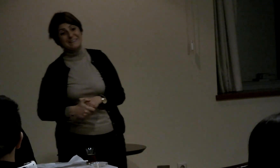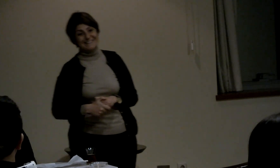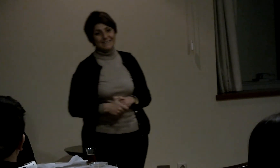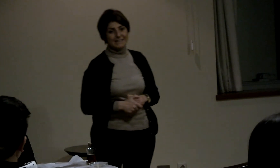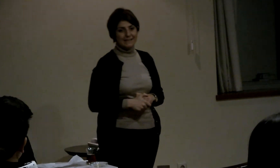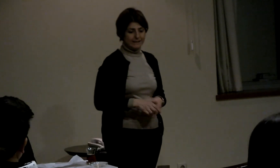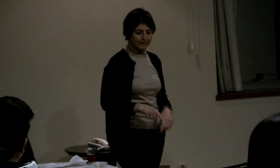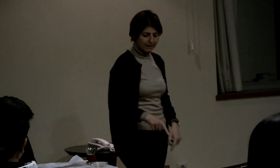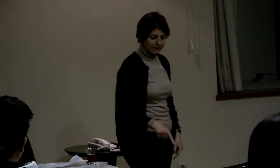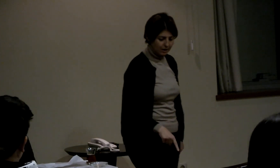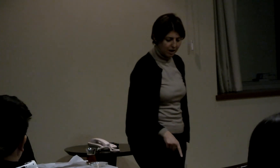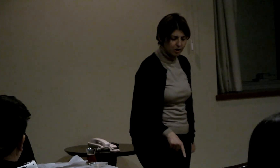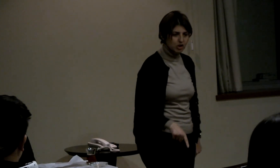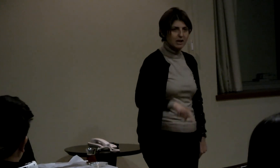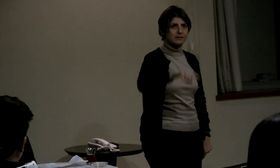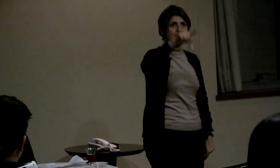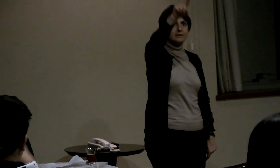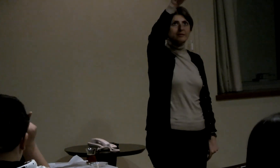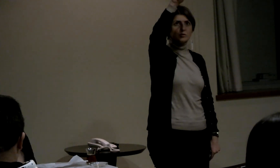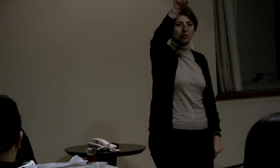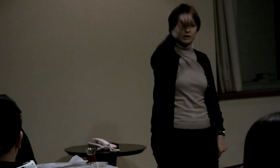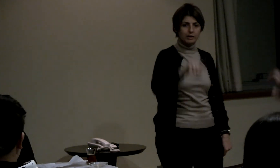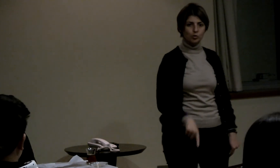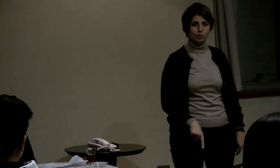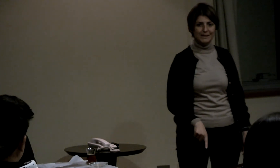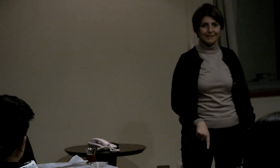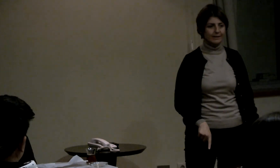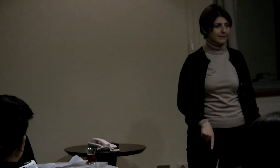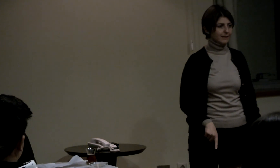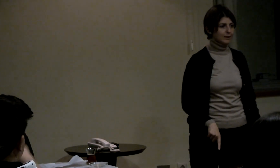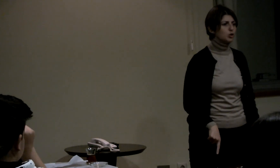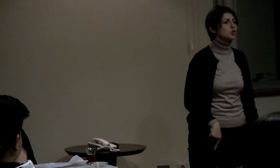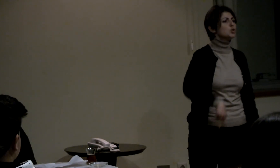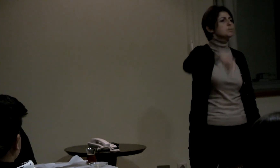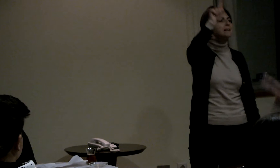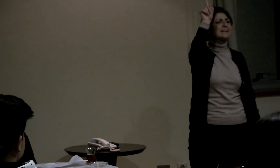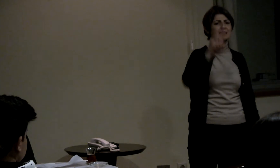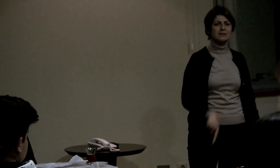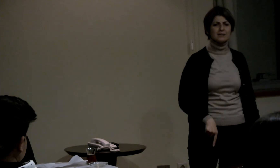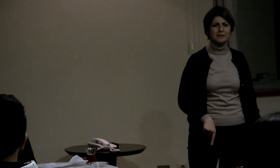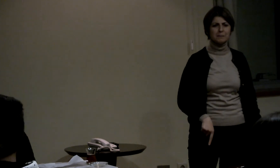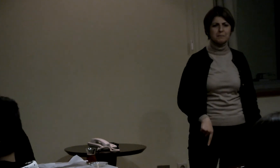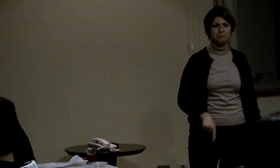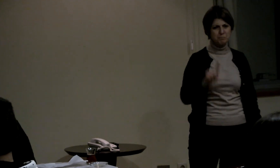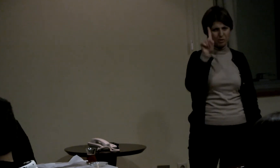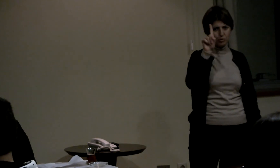Günübirlik. Aşağıdan yukarıya doğru bitti. Günübirlik. Bir günde